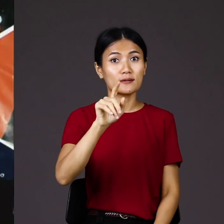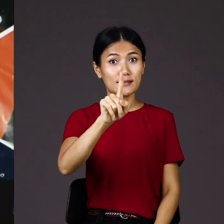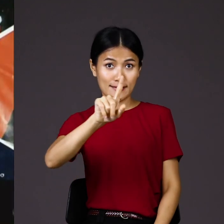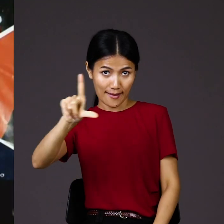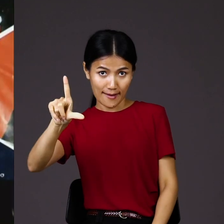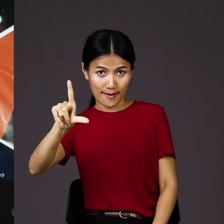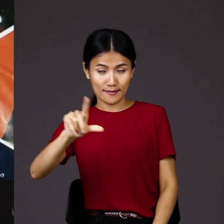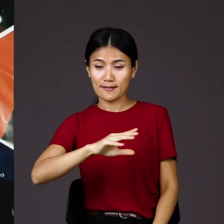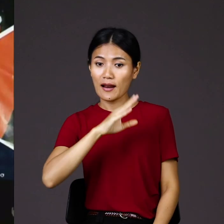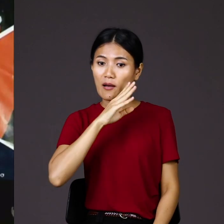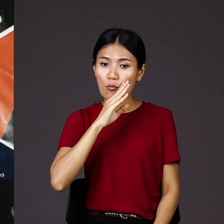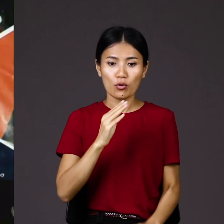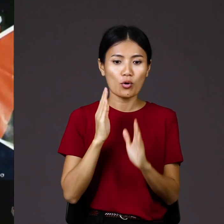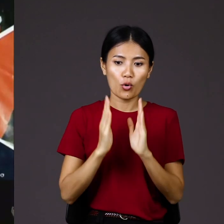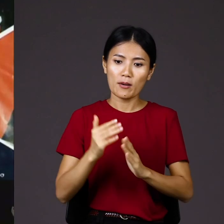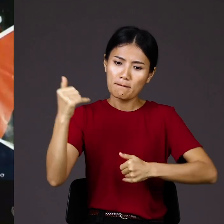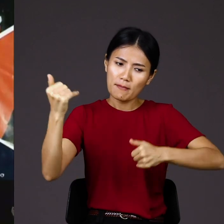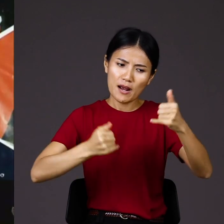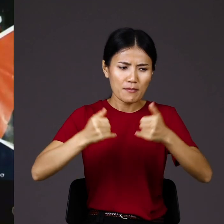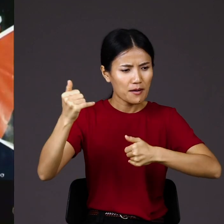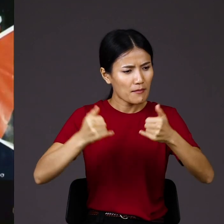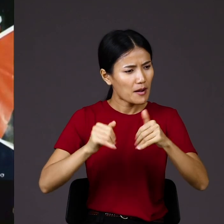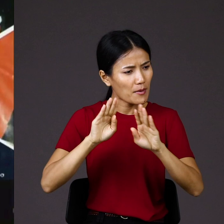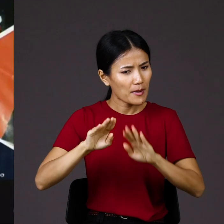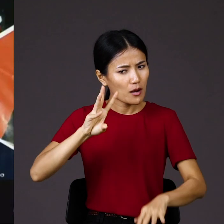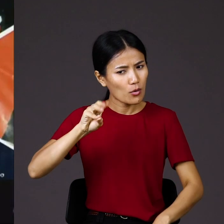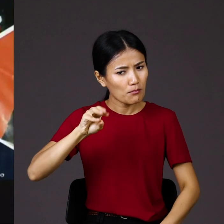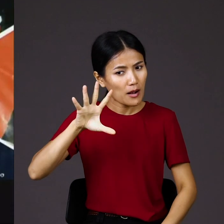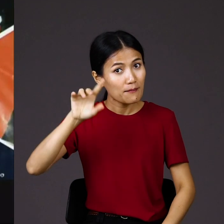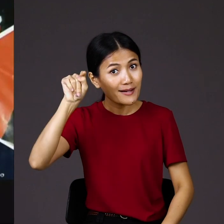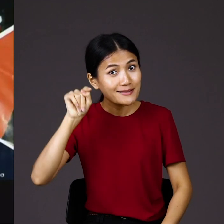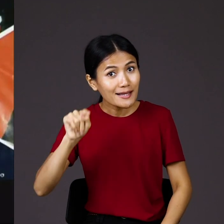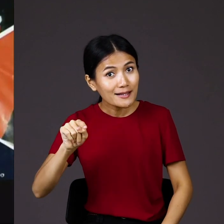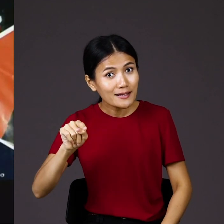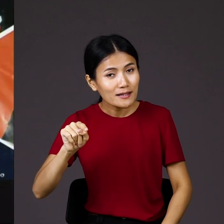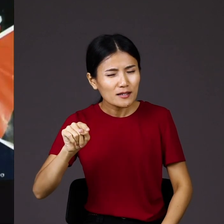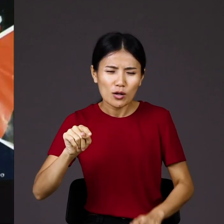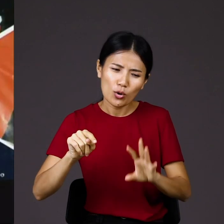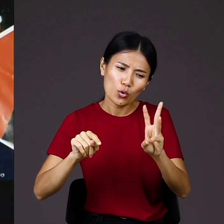ประมาณถ้ามีผู้มาใช้สิทธิ์